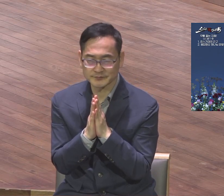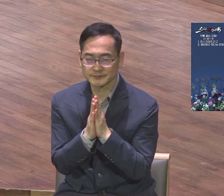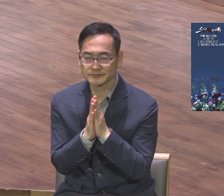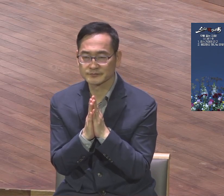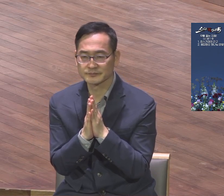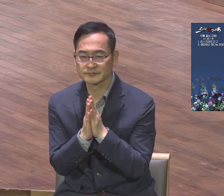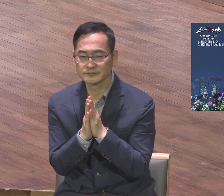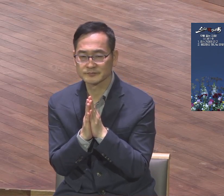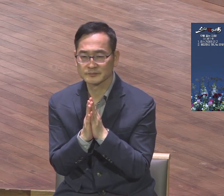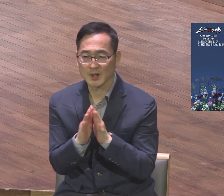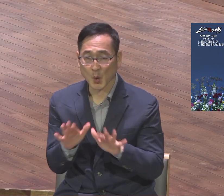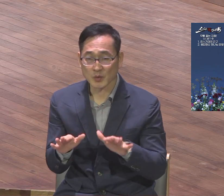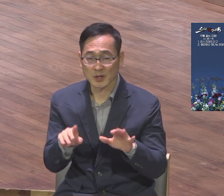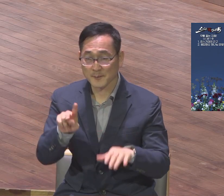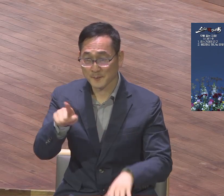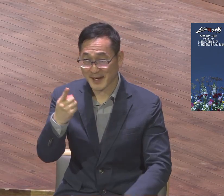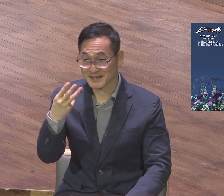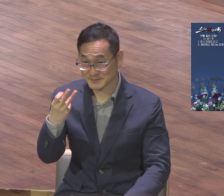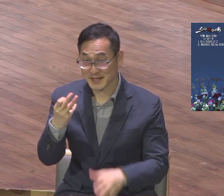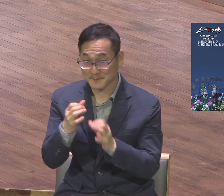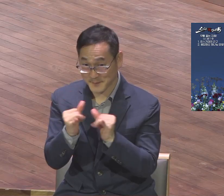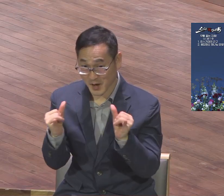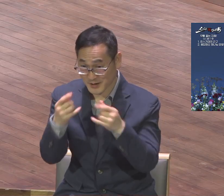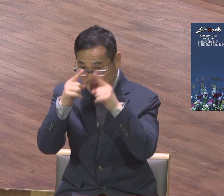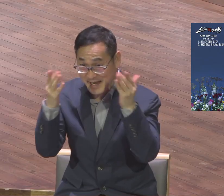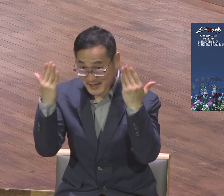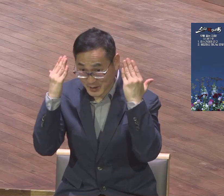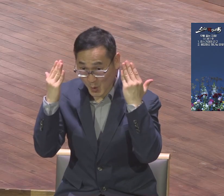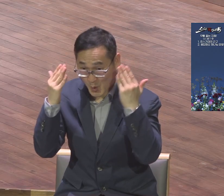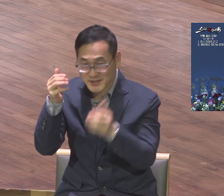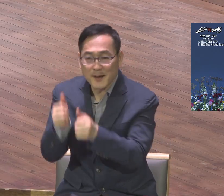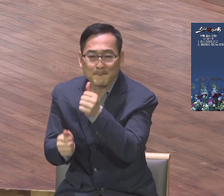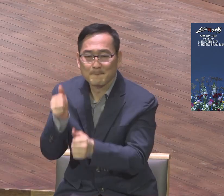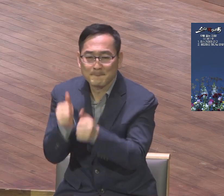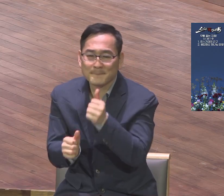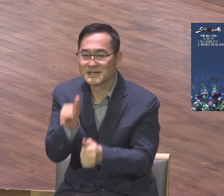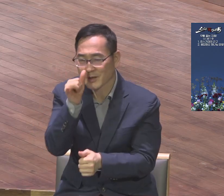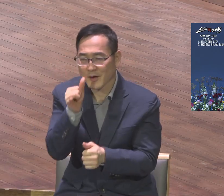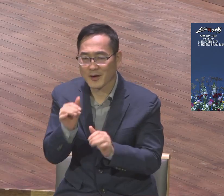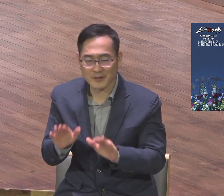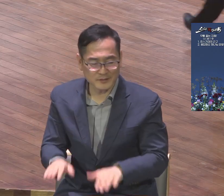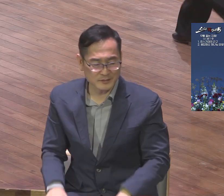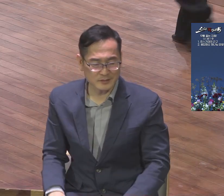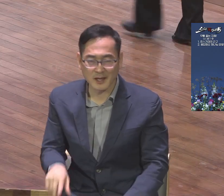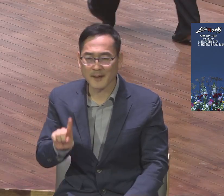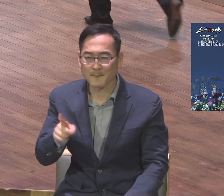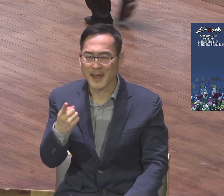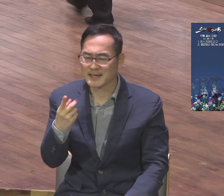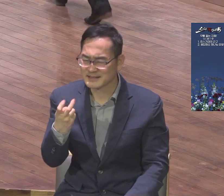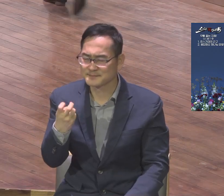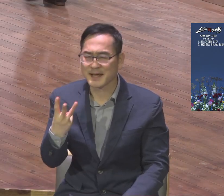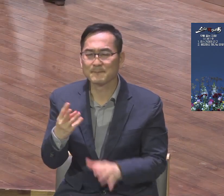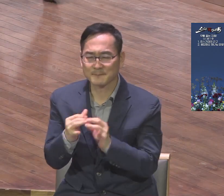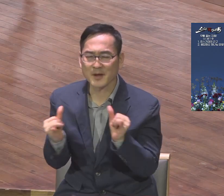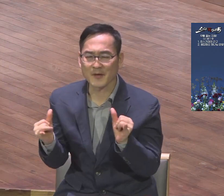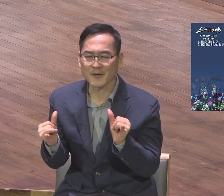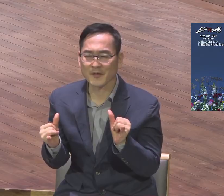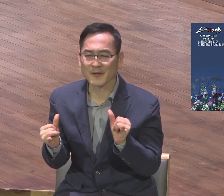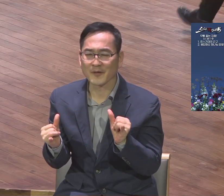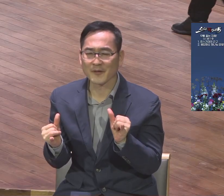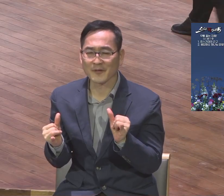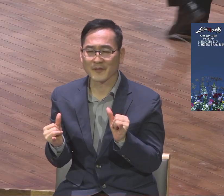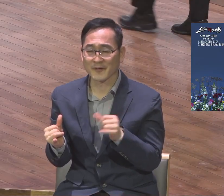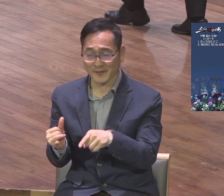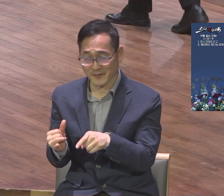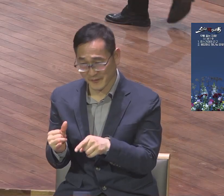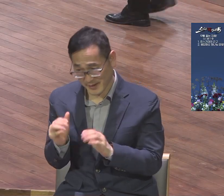우리 수능생들이 113명, 대학생들 중에도 10명이 있답니다. 123명이 시험을 칩니다. 이 중에 교회에